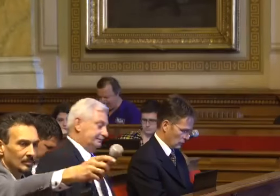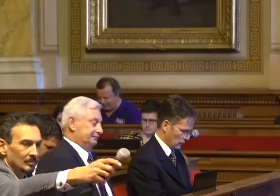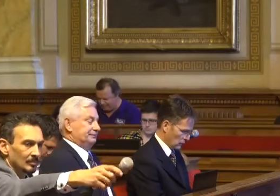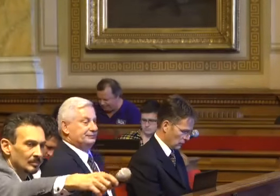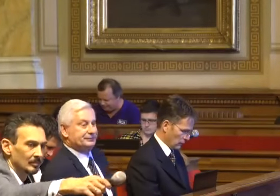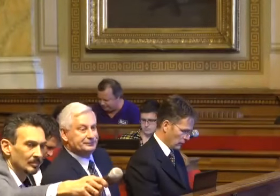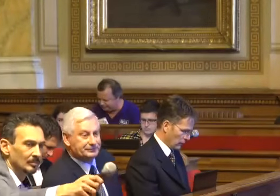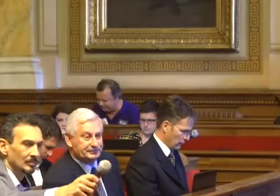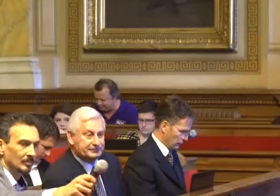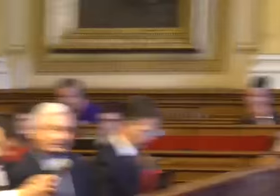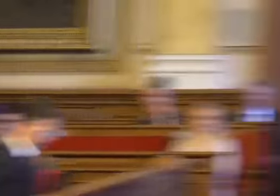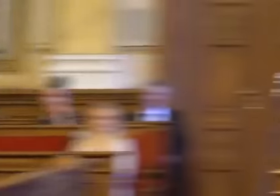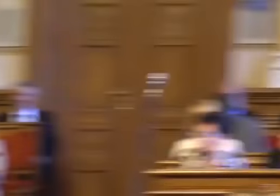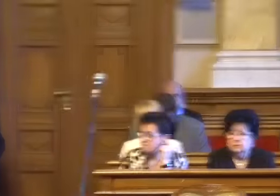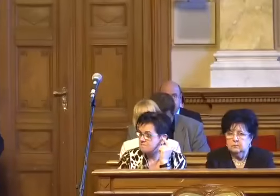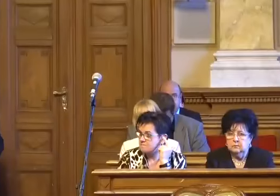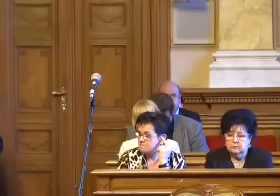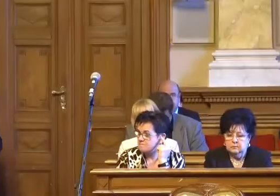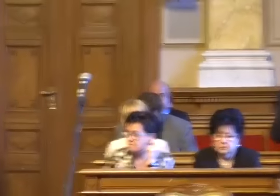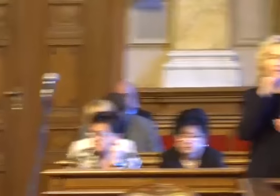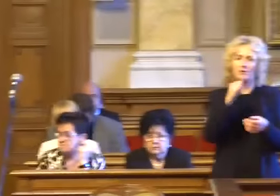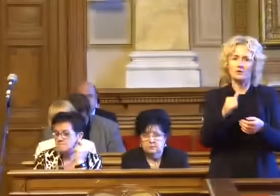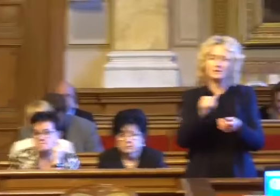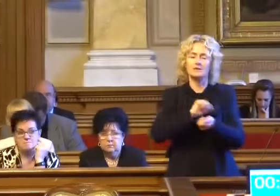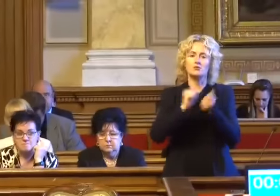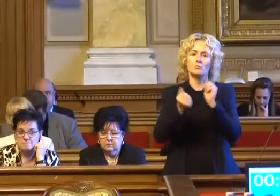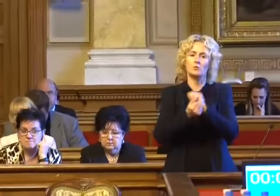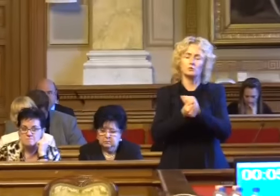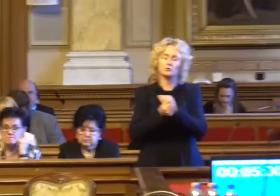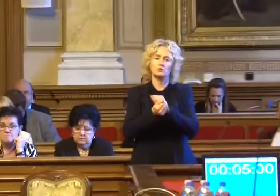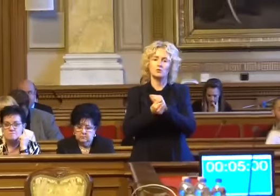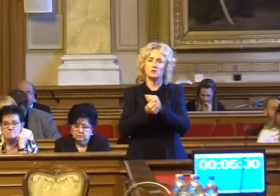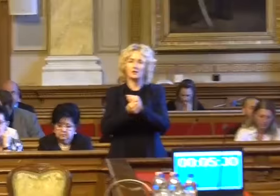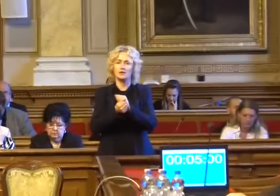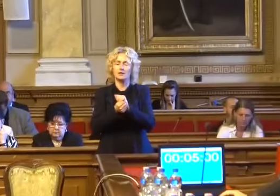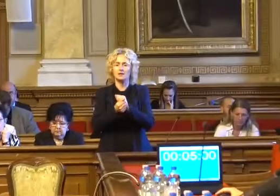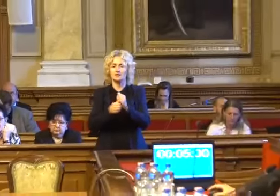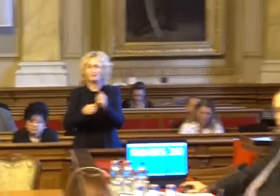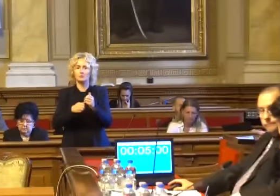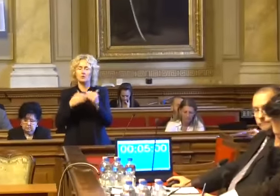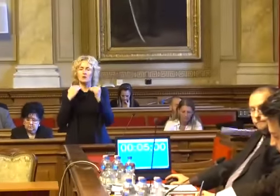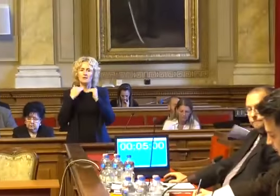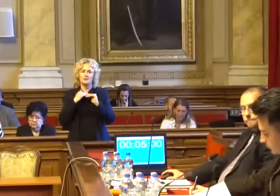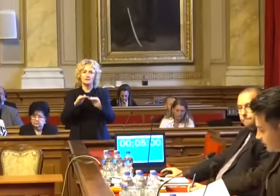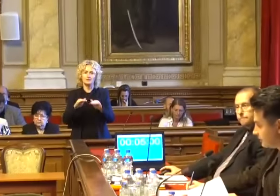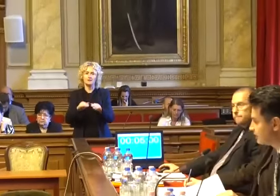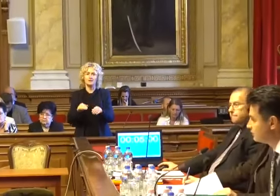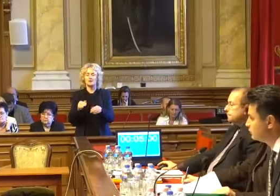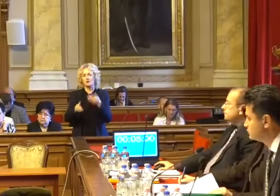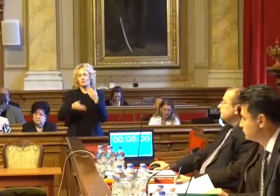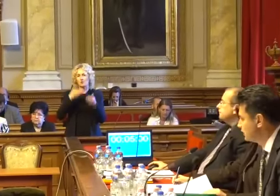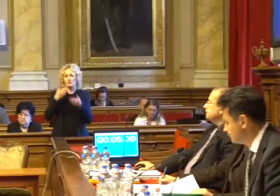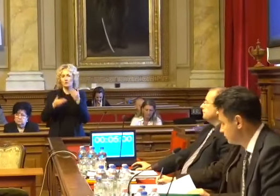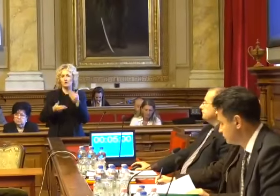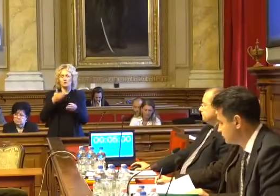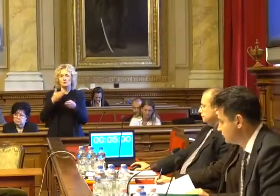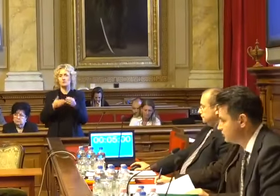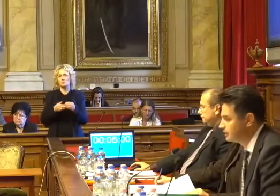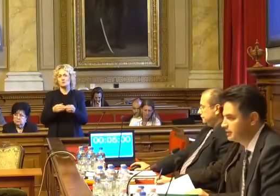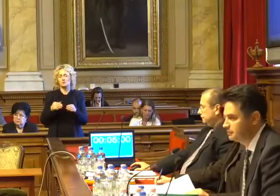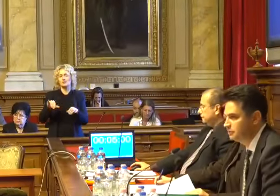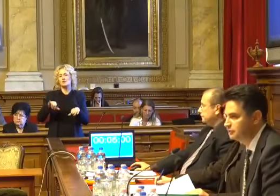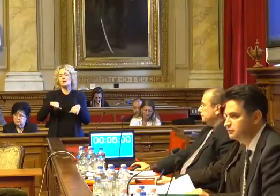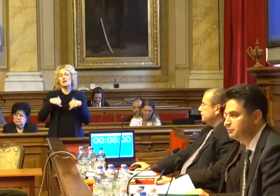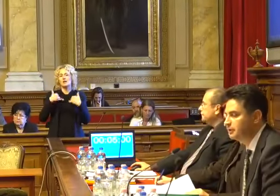hozzászólás? Amennyiben nincs, akkor egy módosító indítványt, ami a közgyűlés időpontját reggel 8 órára módosítja, kérem,